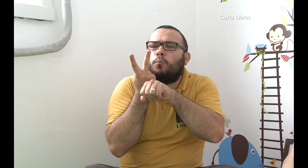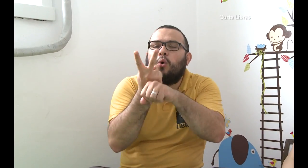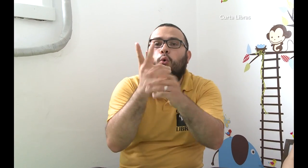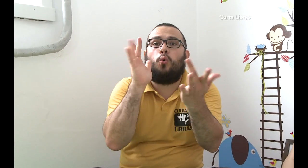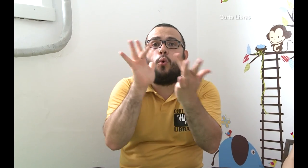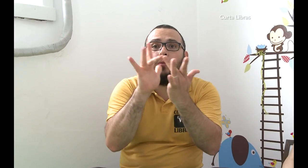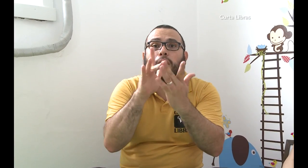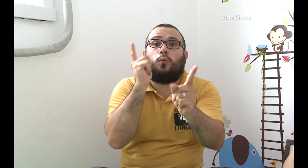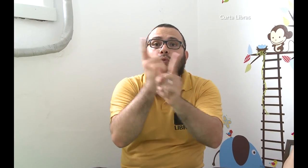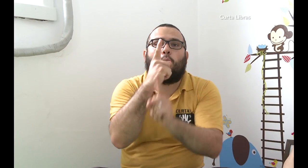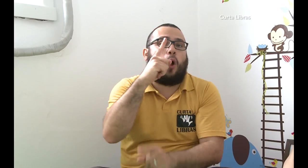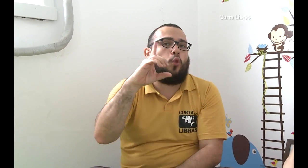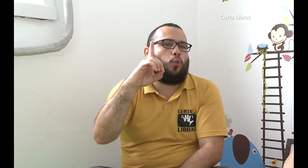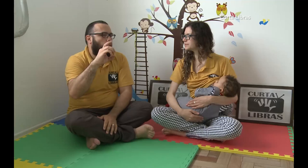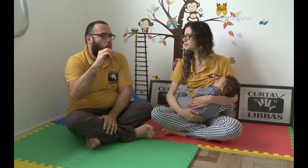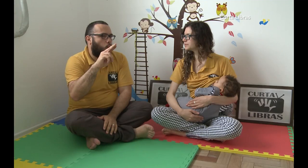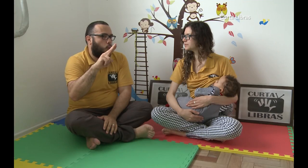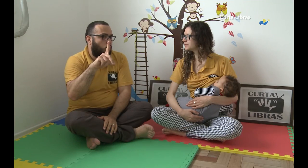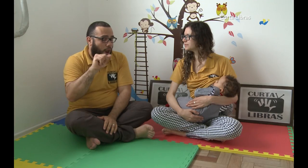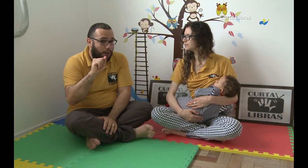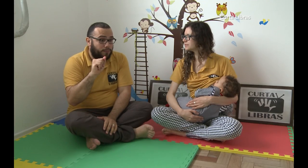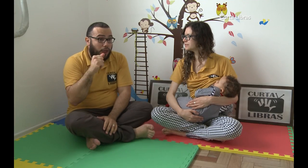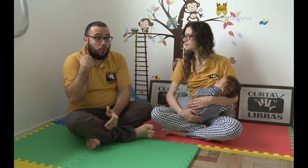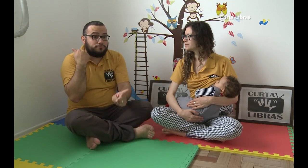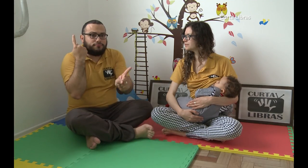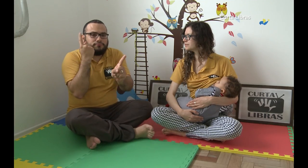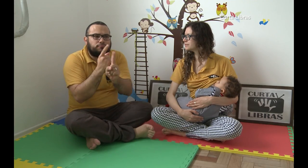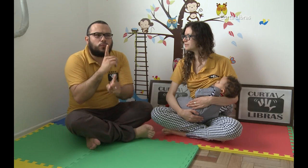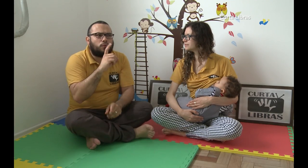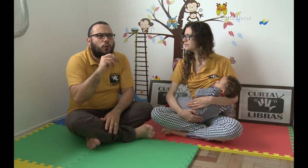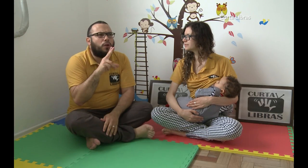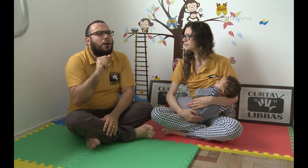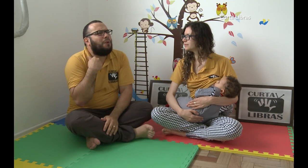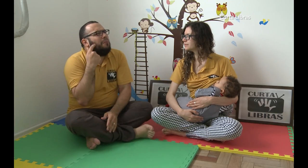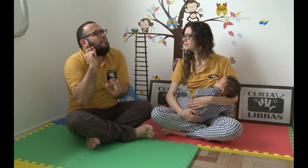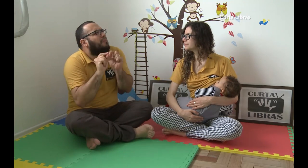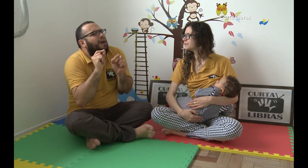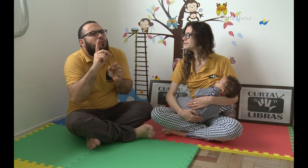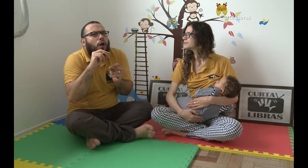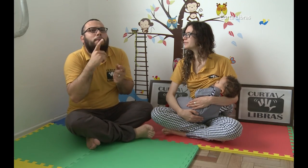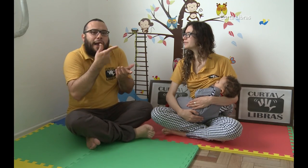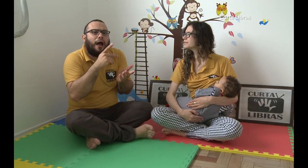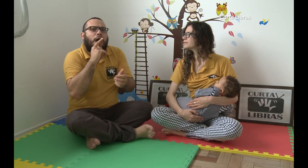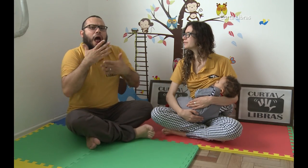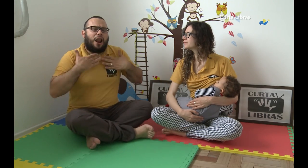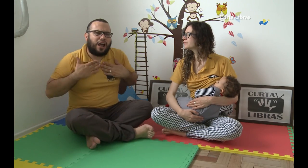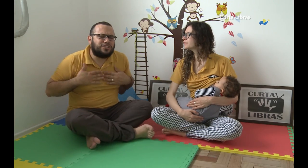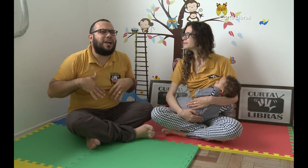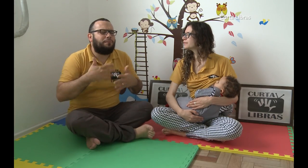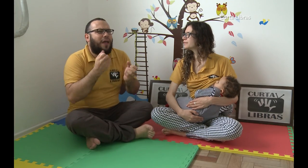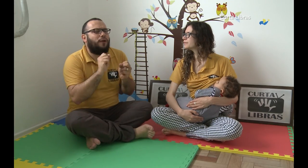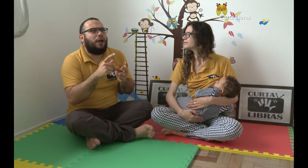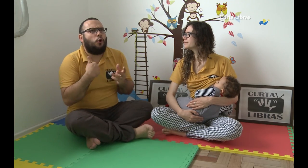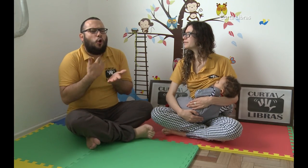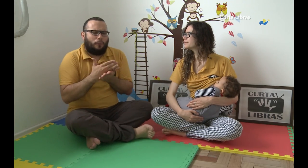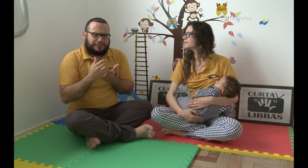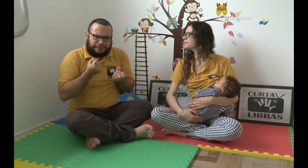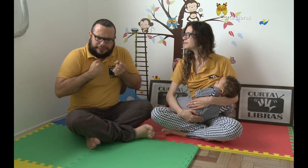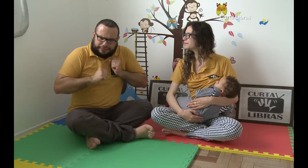esse parto E nós entramos em contato Com uma doula Já que eu estava me sentindo ansioso Porque eu vi o documentário E fiquei